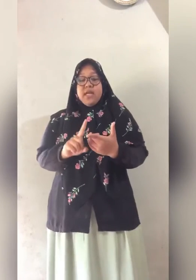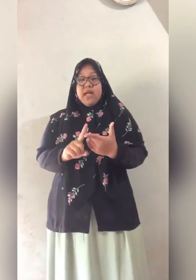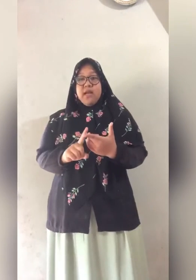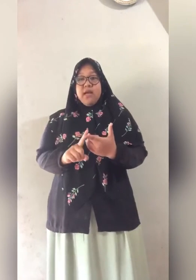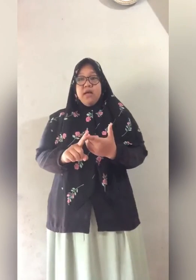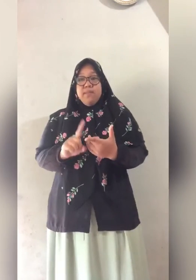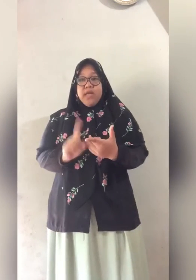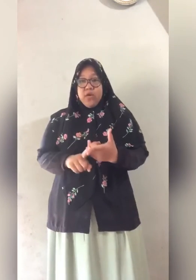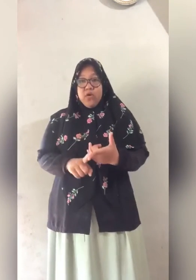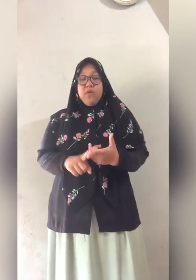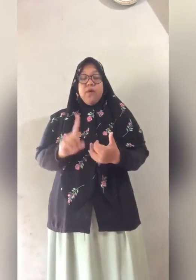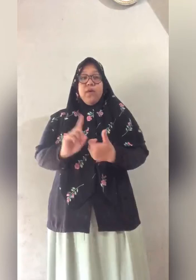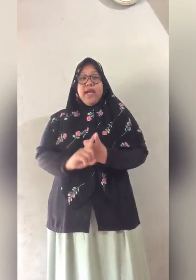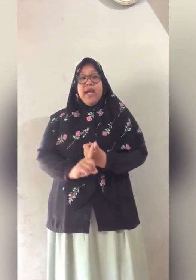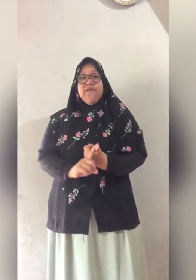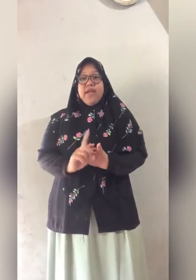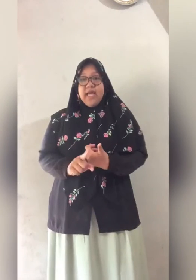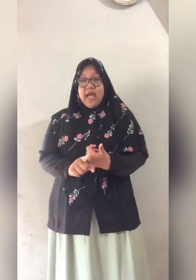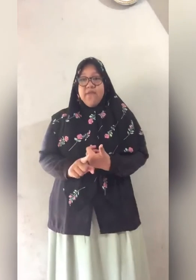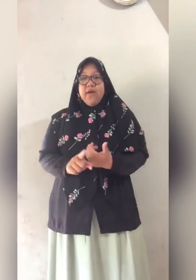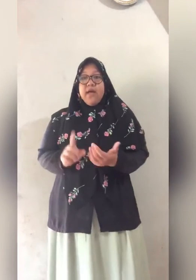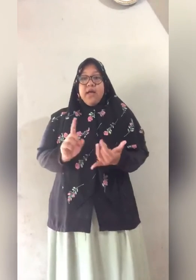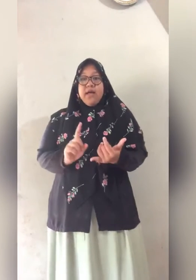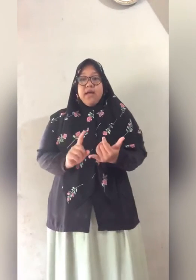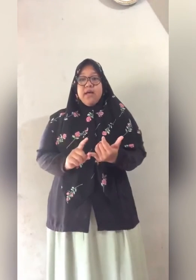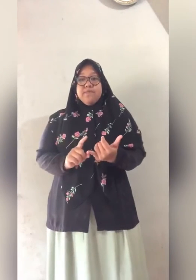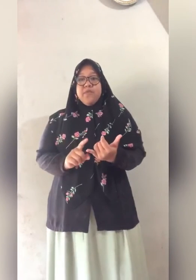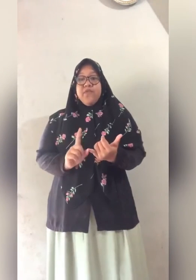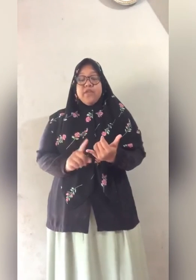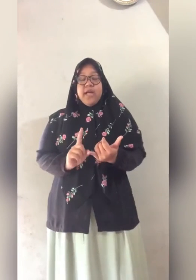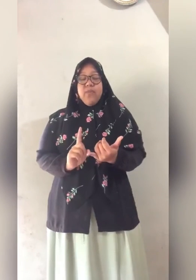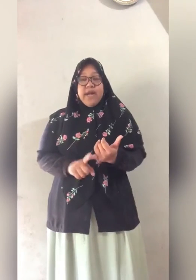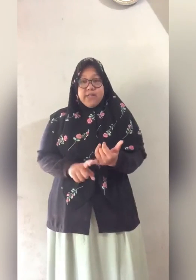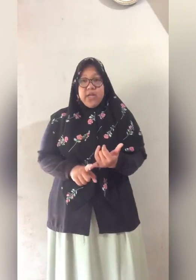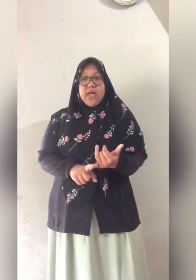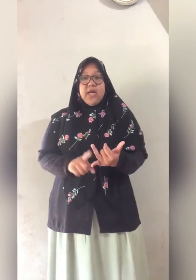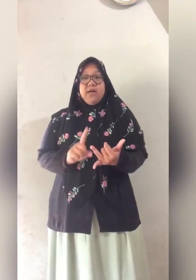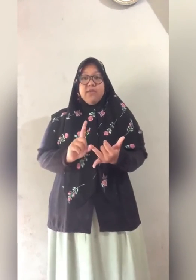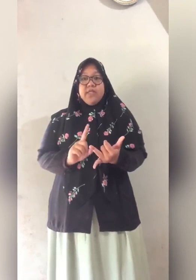sinyal mikro, penguat RF dan IF, voltage comparator,